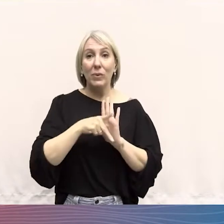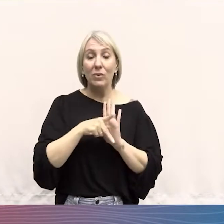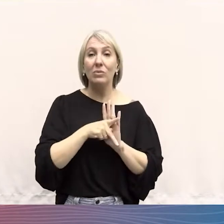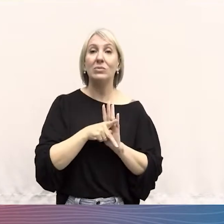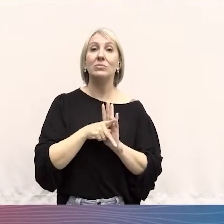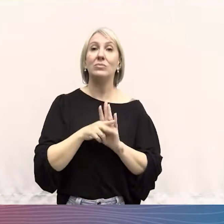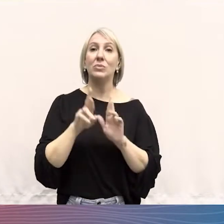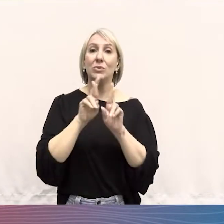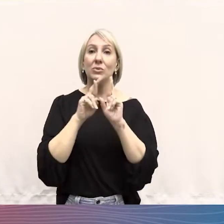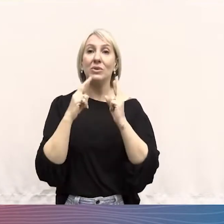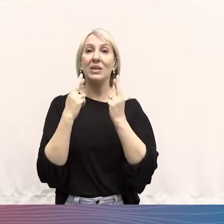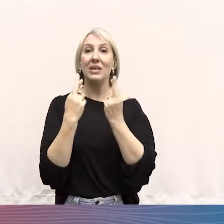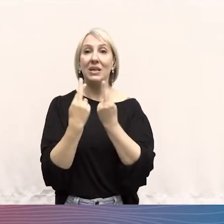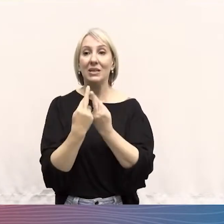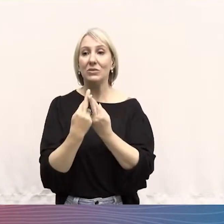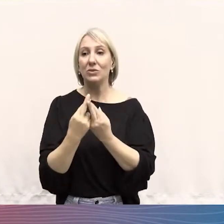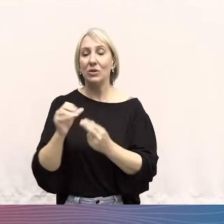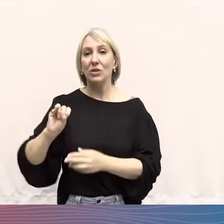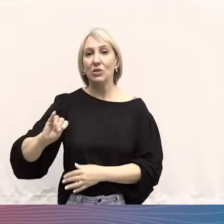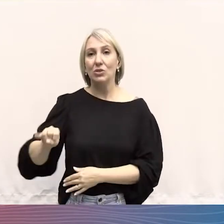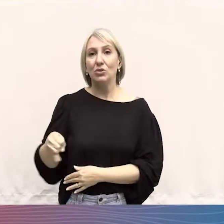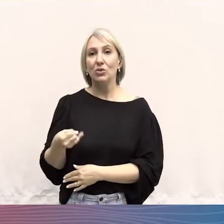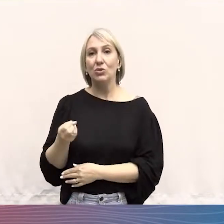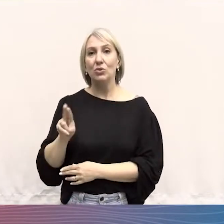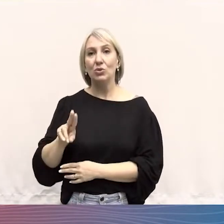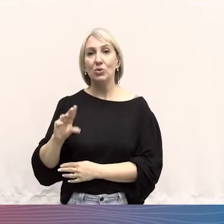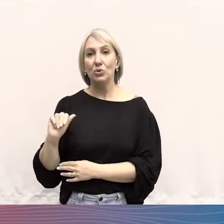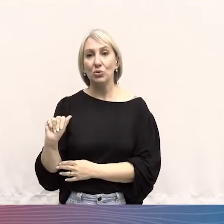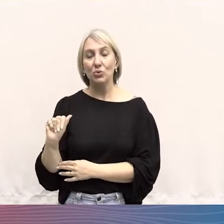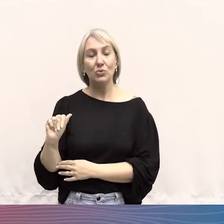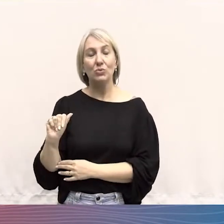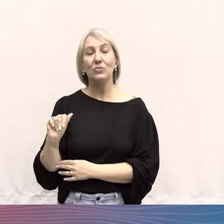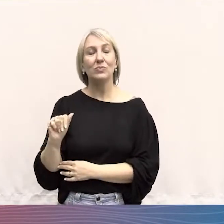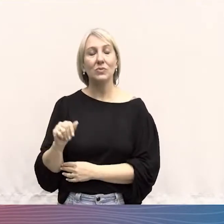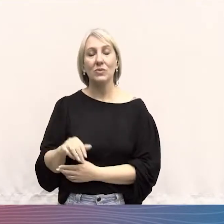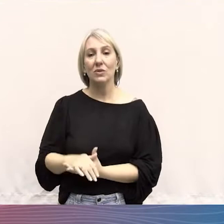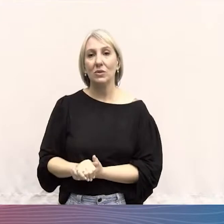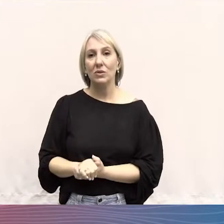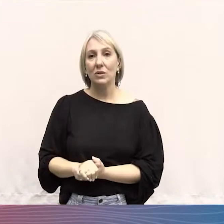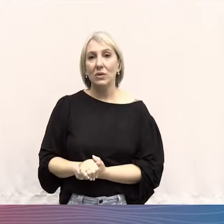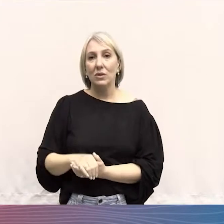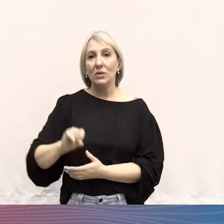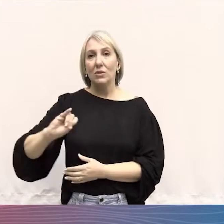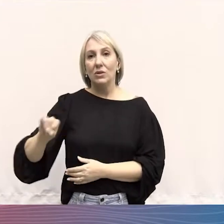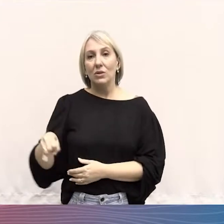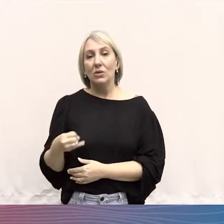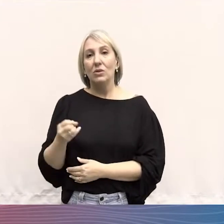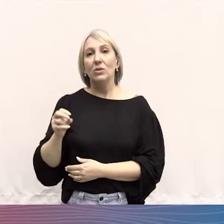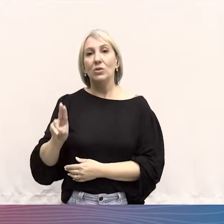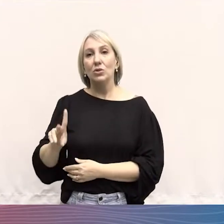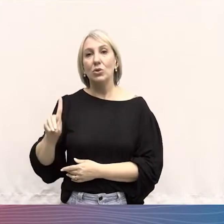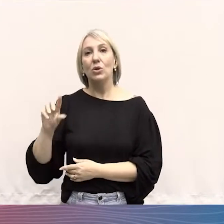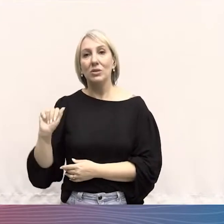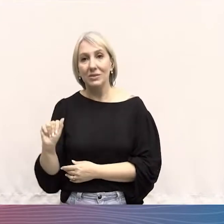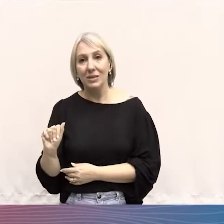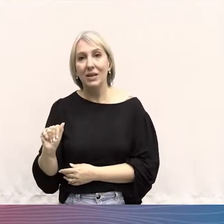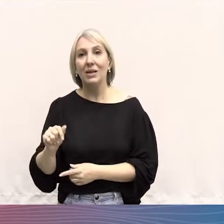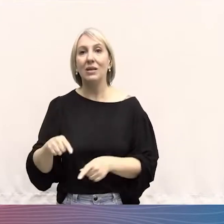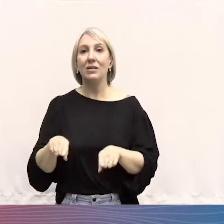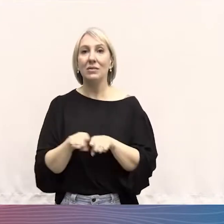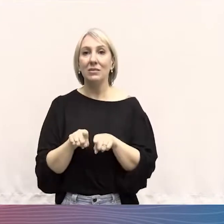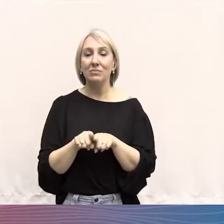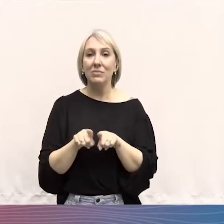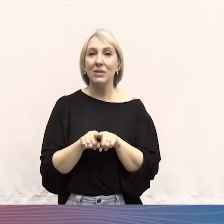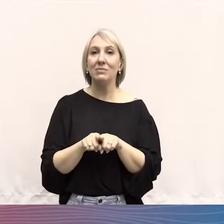não é lá essas coisas, porque foi levado em cativeiro para a Babilônia pelo rei